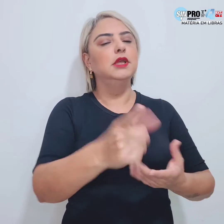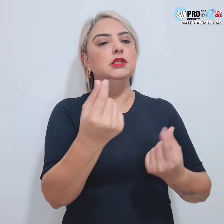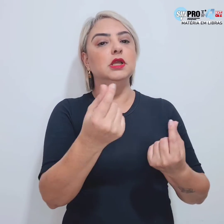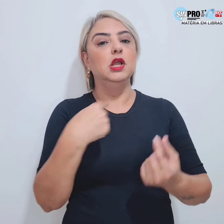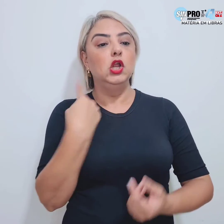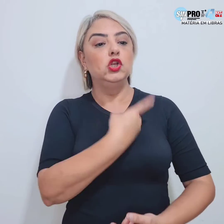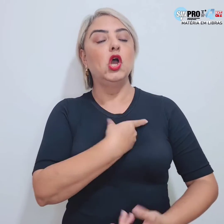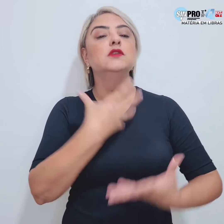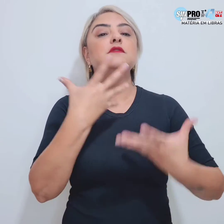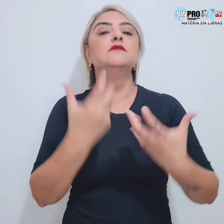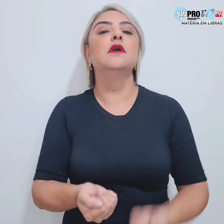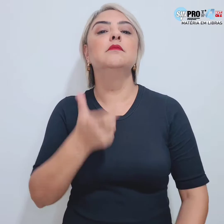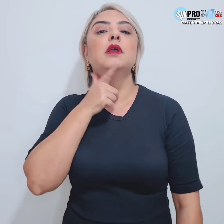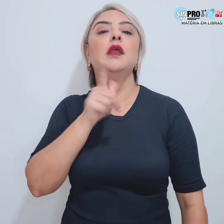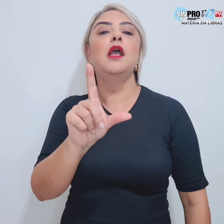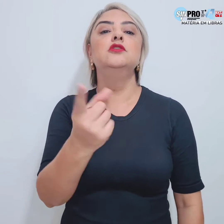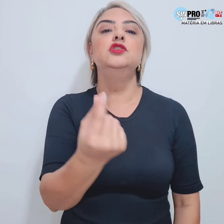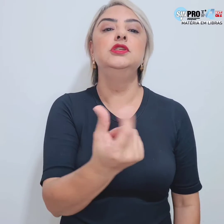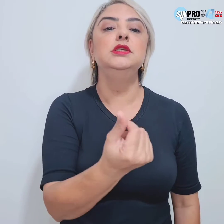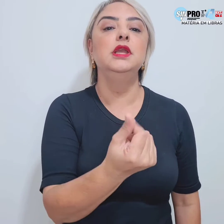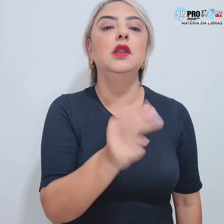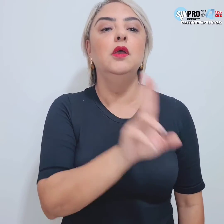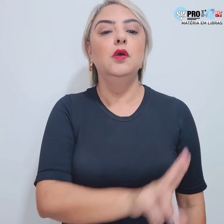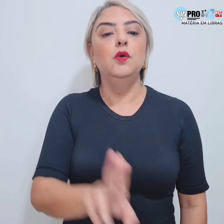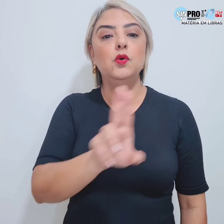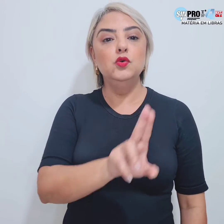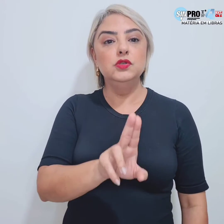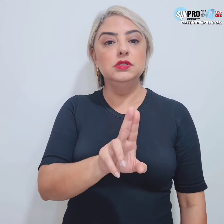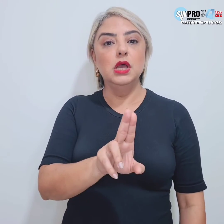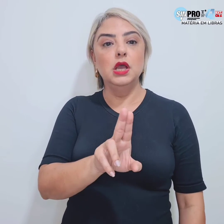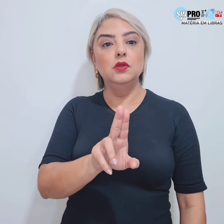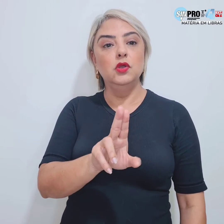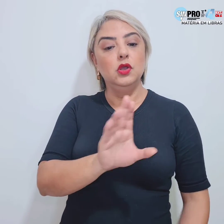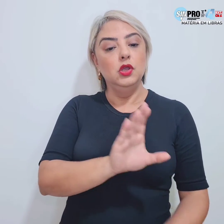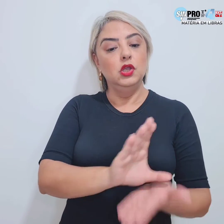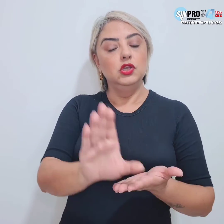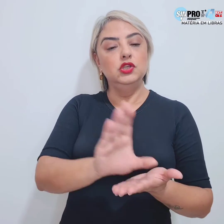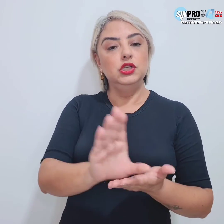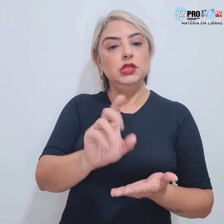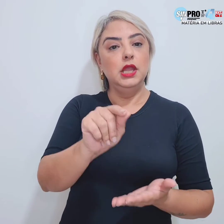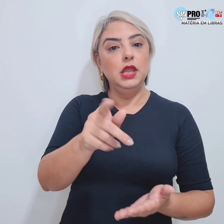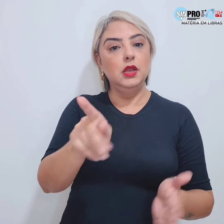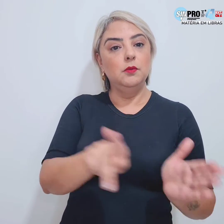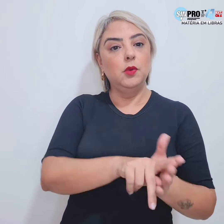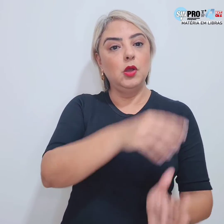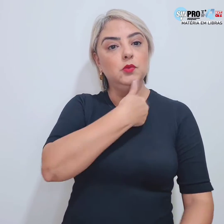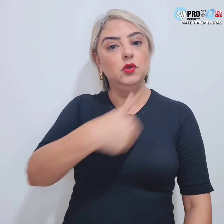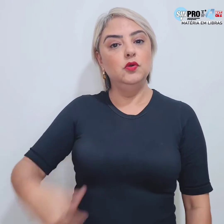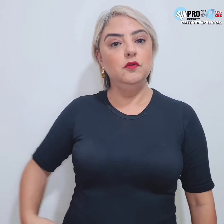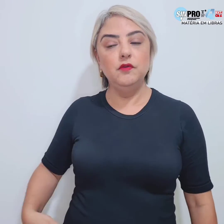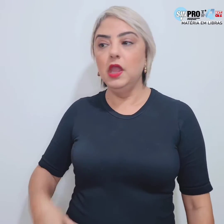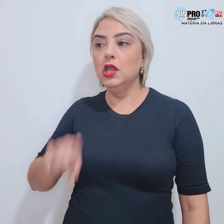vamos ganhar dinheiro usando recursos públicos para salvar grandes companhias.